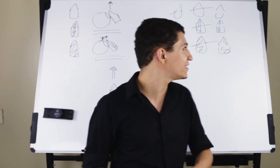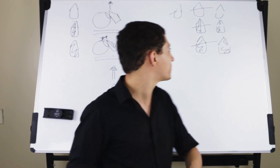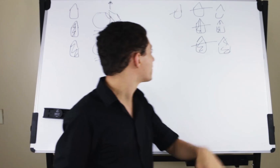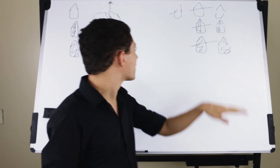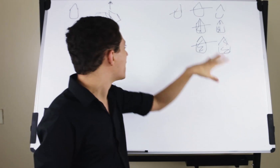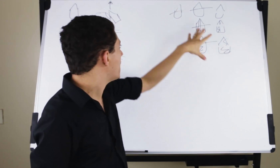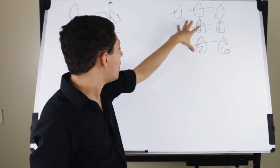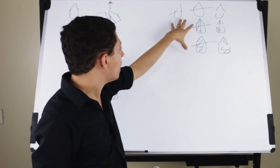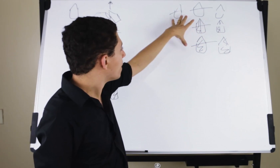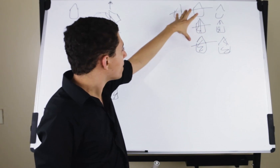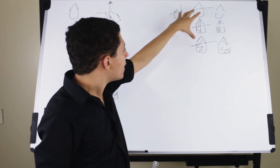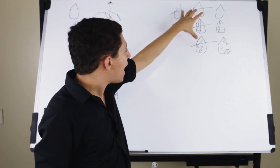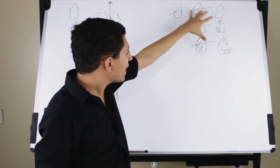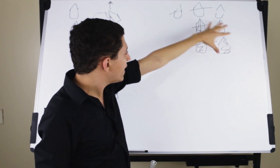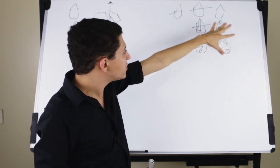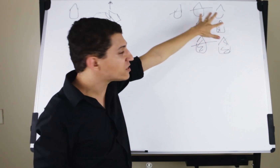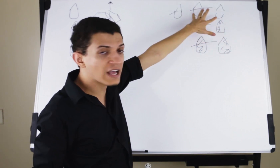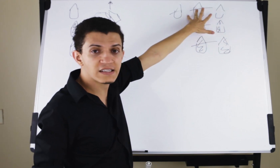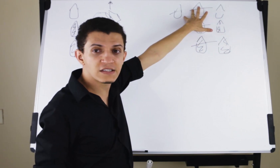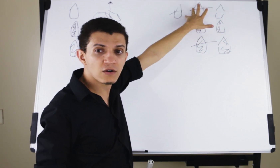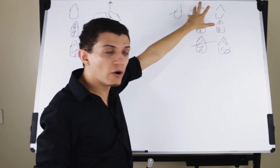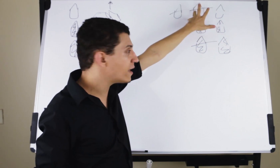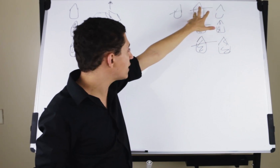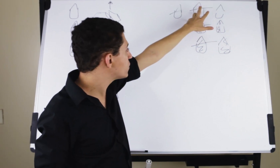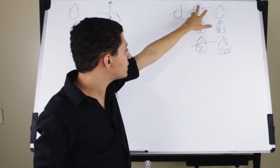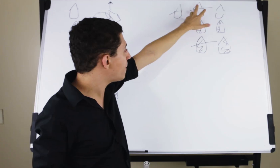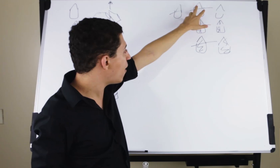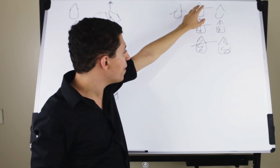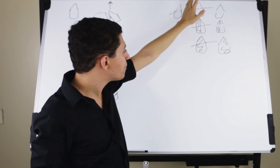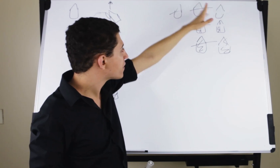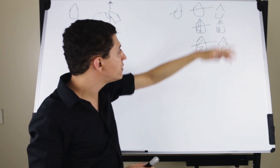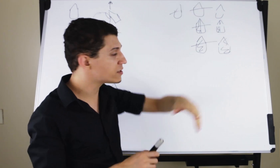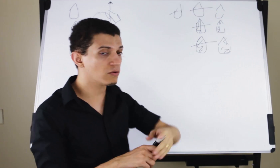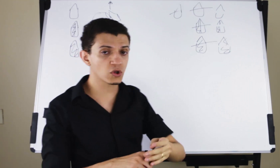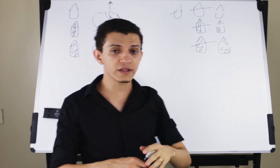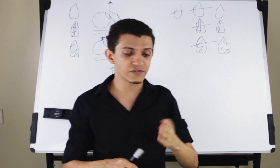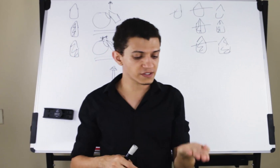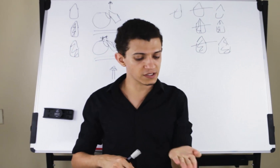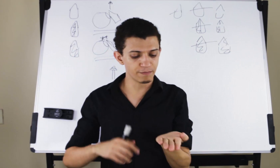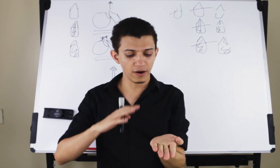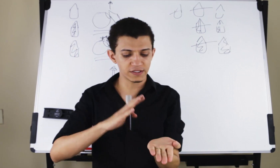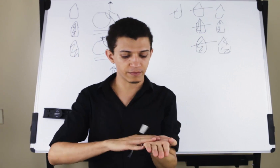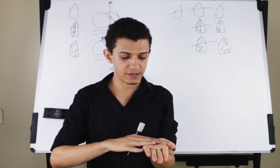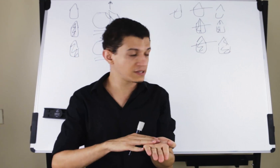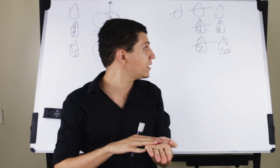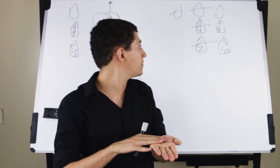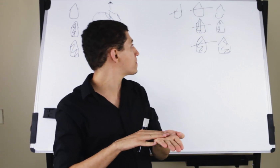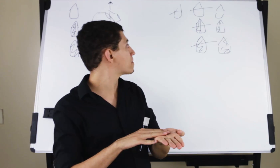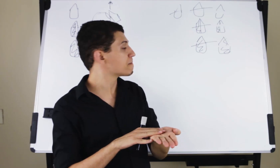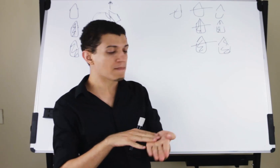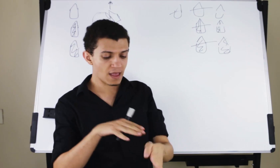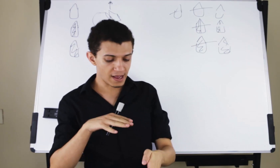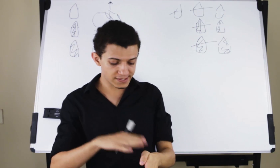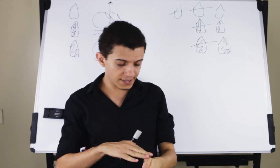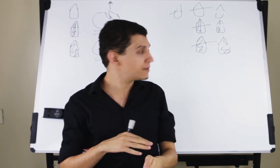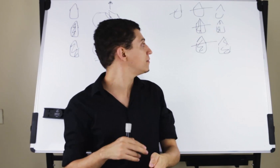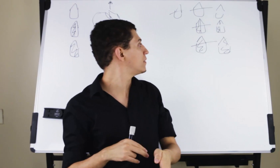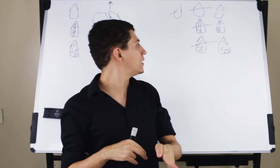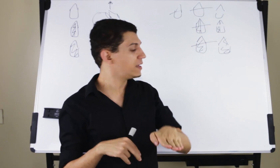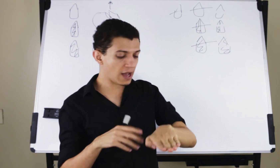assim. Bom, aqui a gente tem essas orientações da palma, que são todas vistas por cima. Assim, assim e